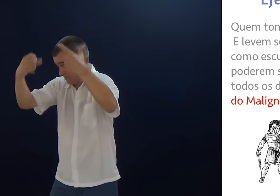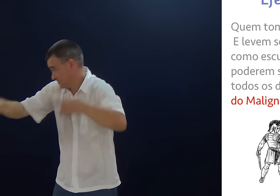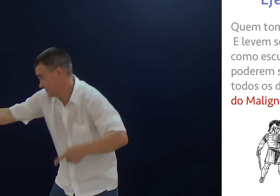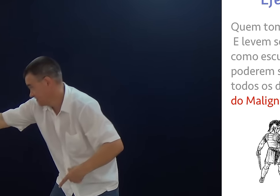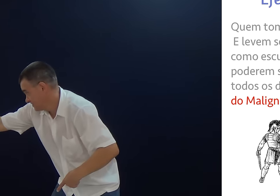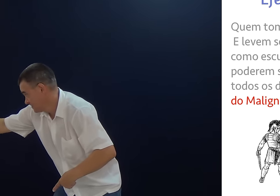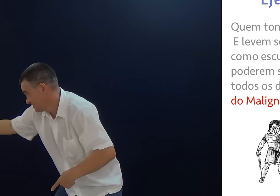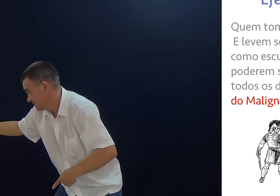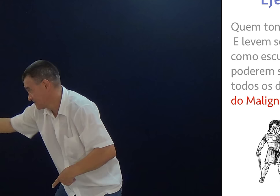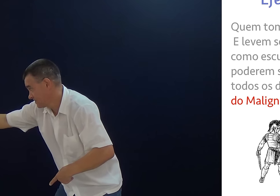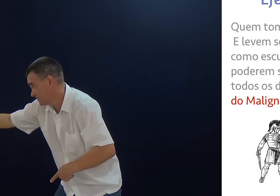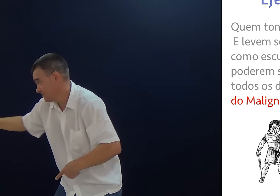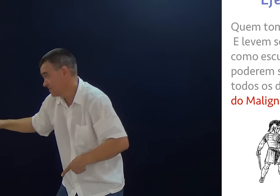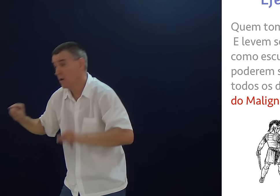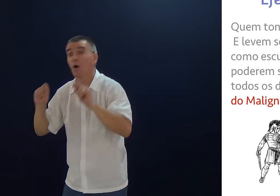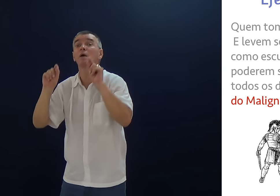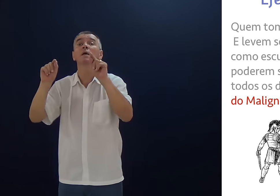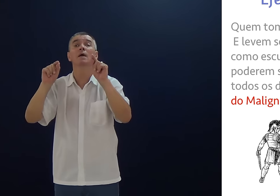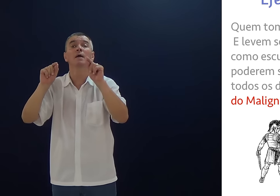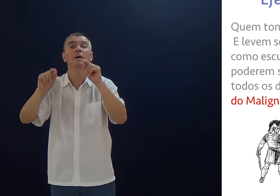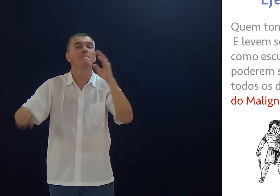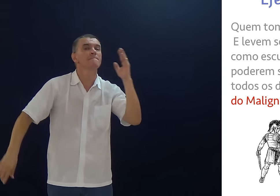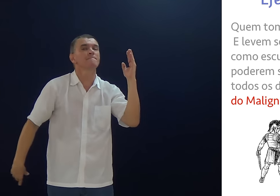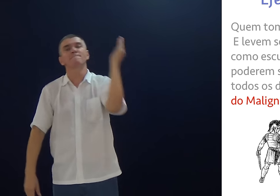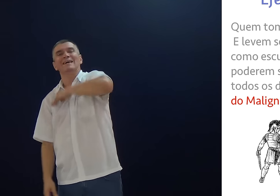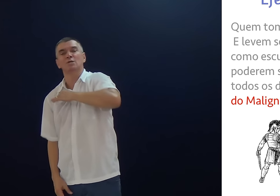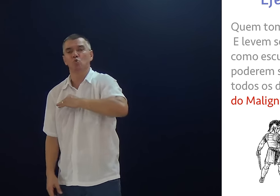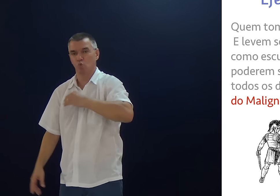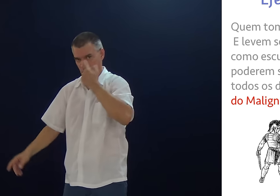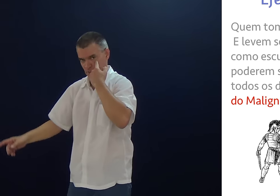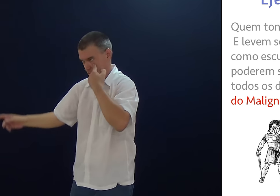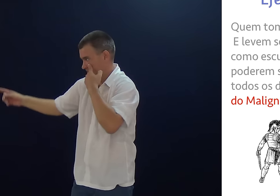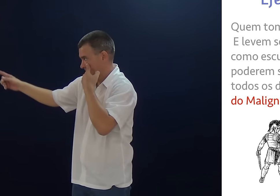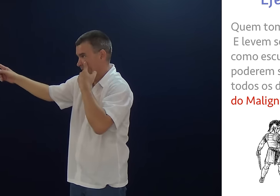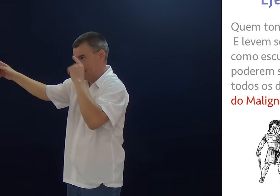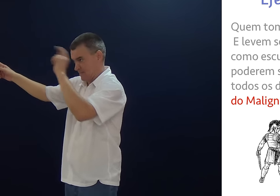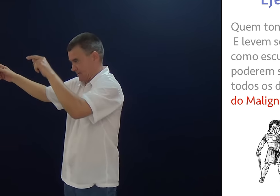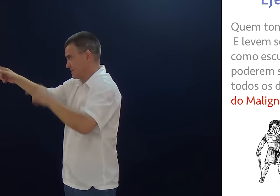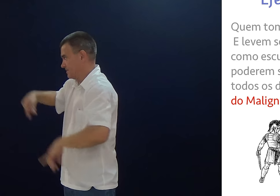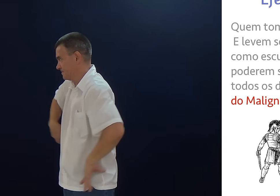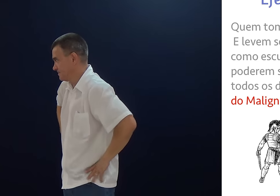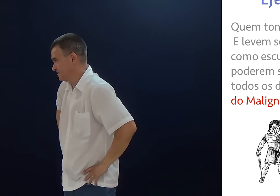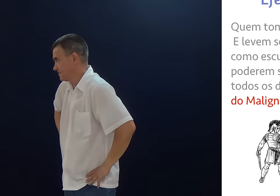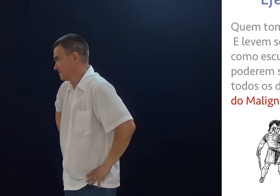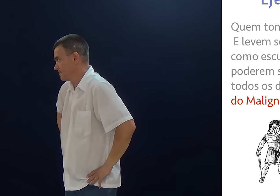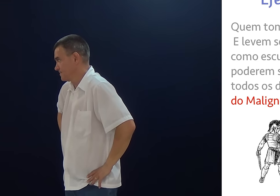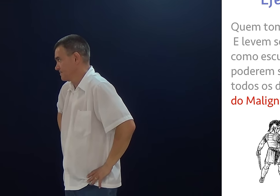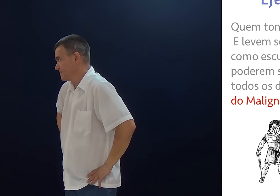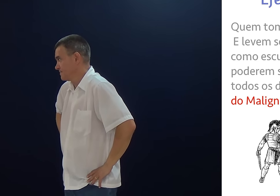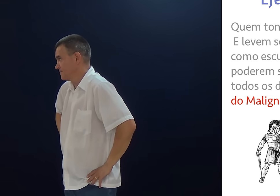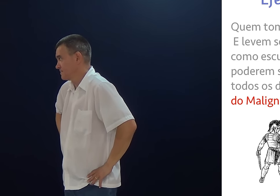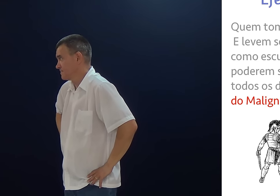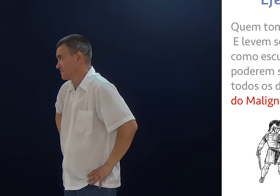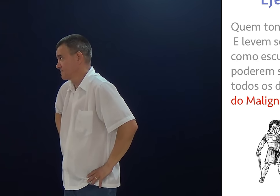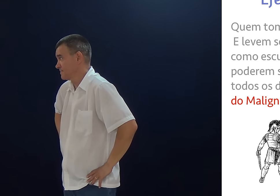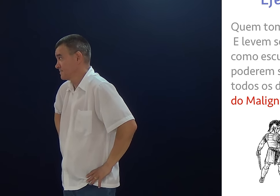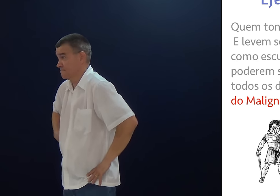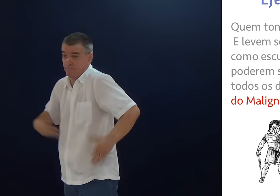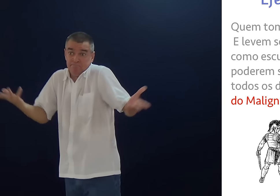inflamados da Fofoca Olha o que diz o texto ali olha lá pode clicar mais um por favor tá